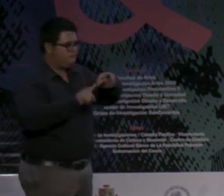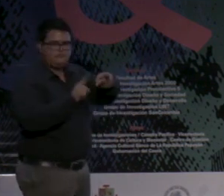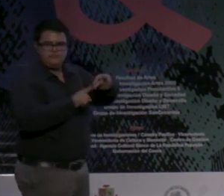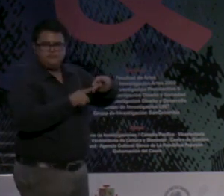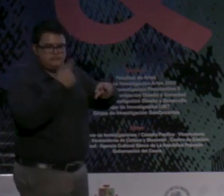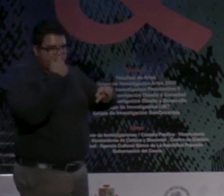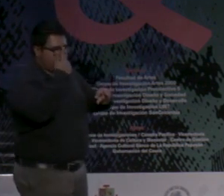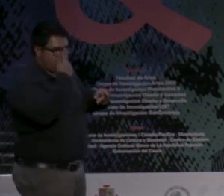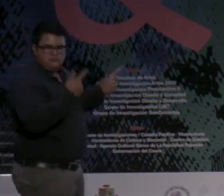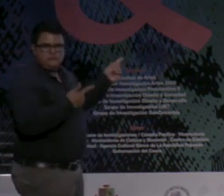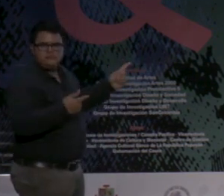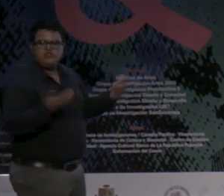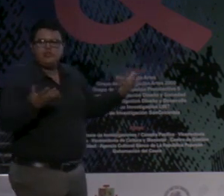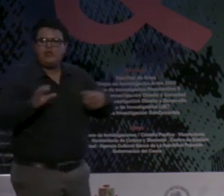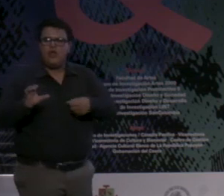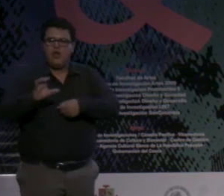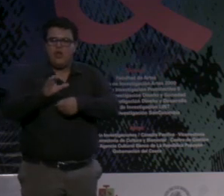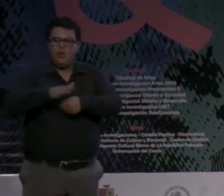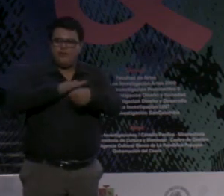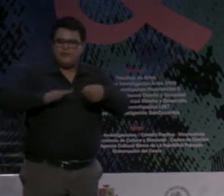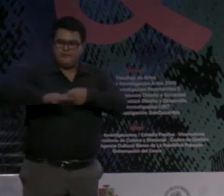Este es en Ubaté, Cundinamarca.